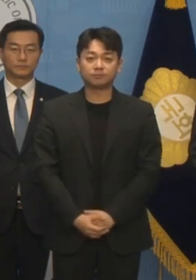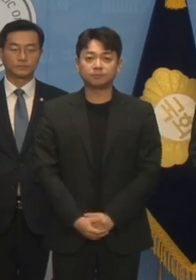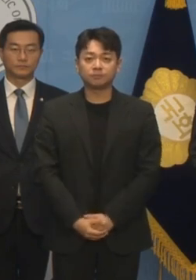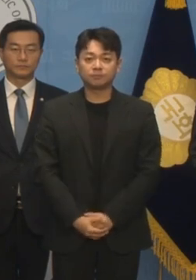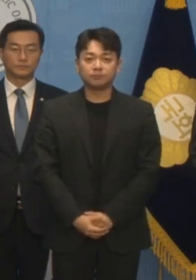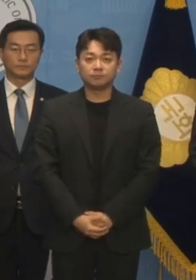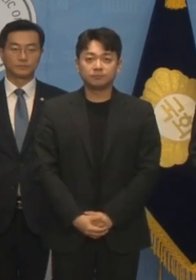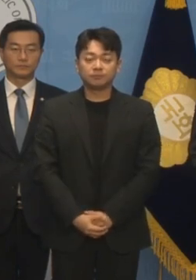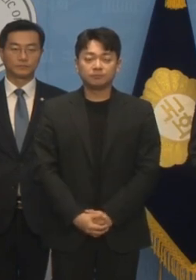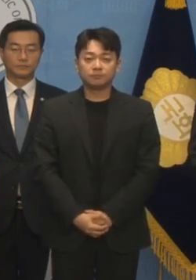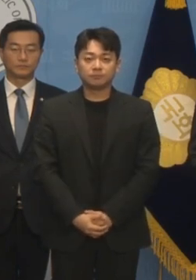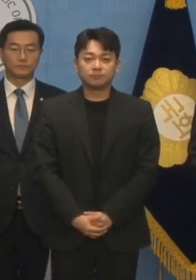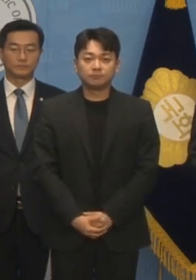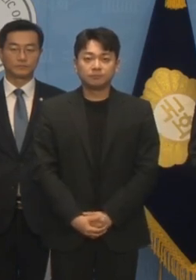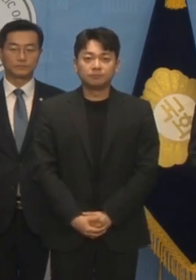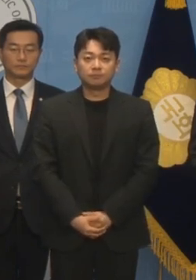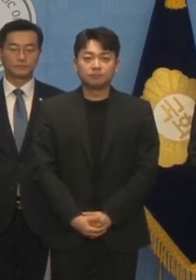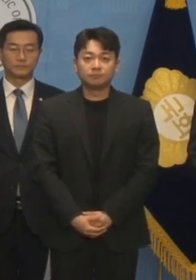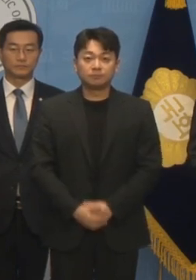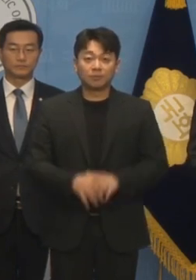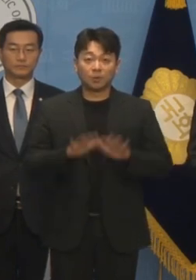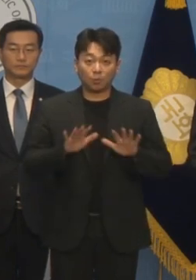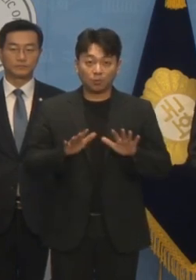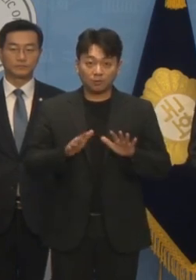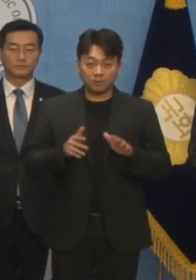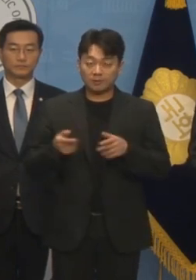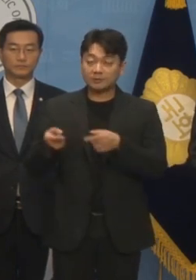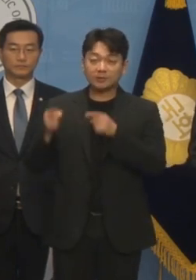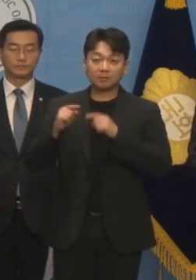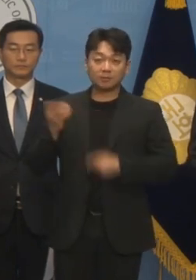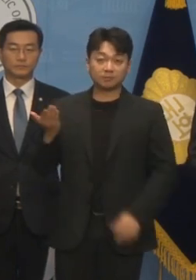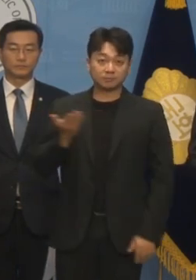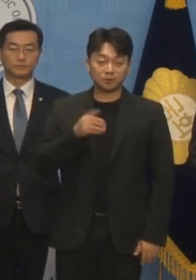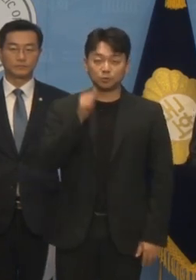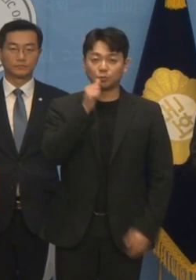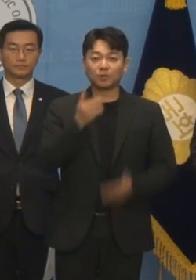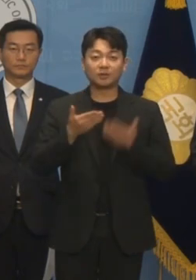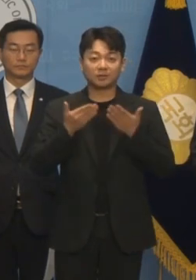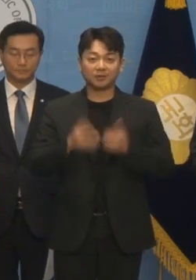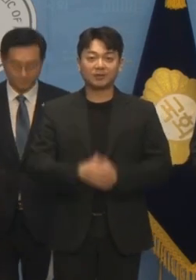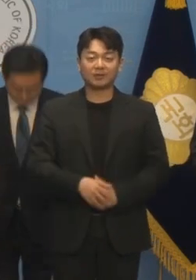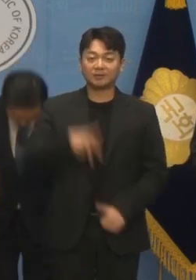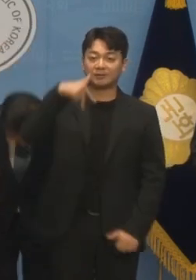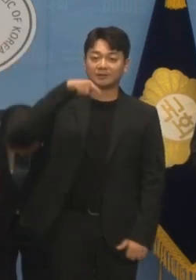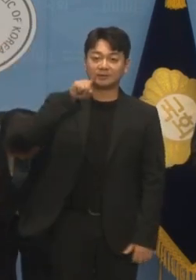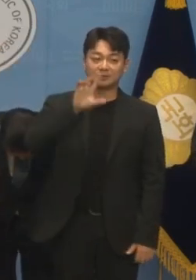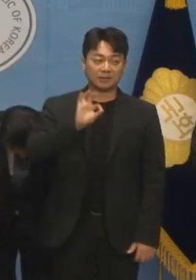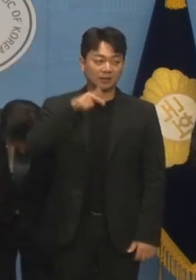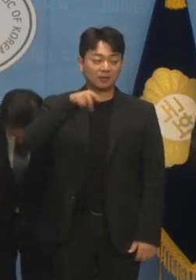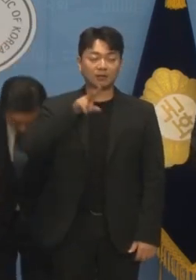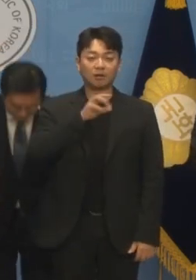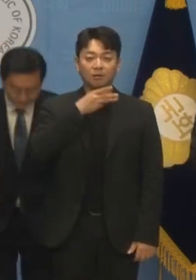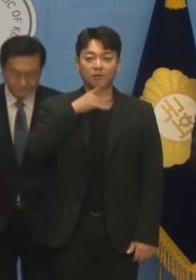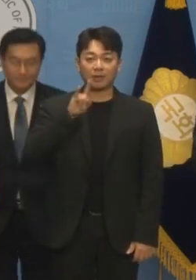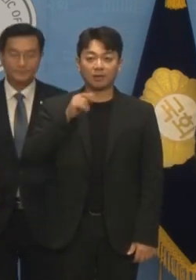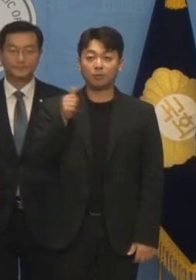어 오늘 참석하신 분들 소개해 올리겠습니다 장경태 최고 의원님 오셨습니다